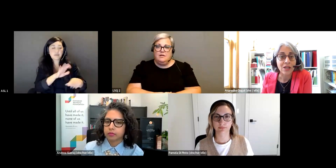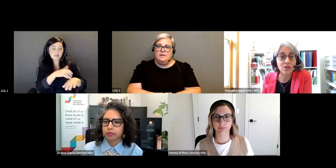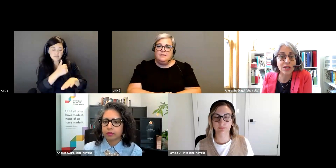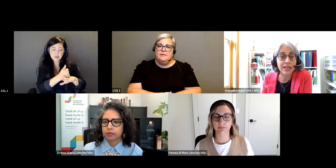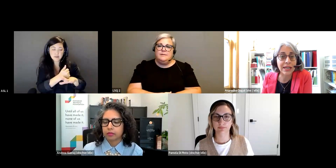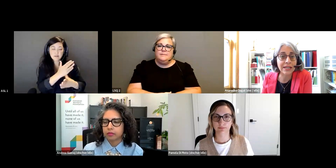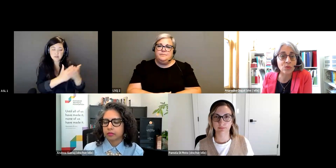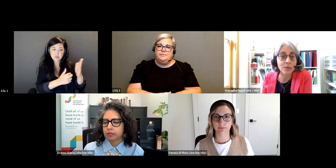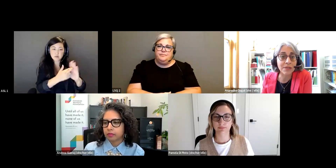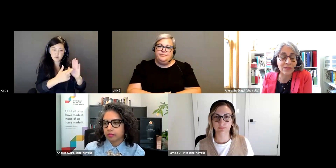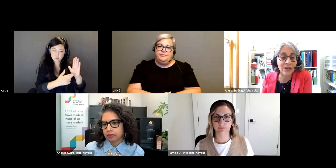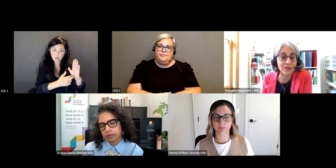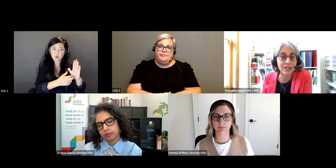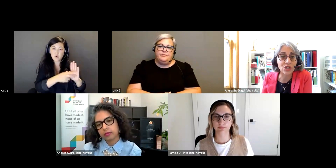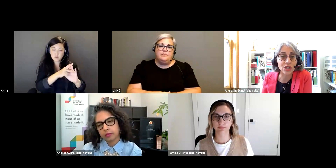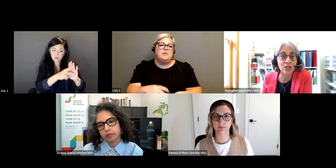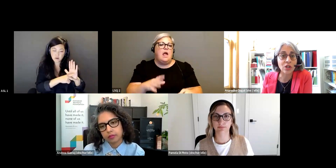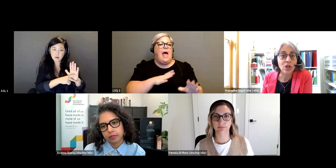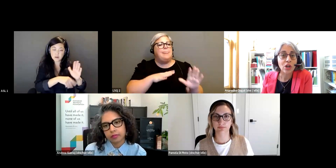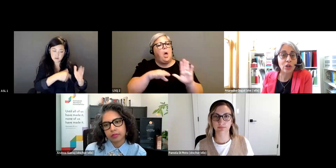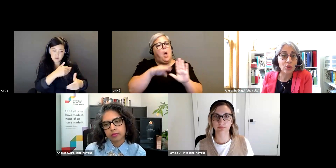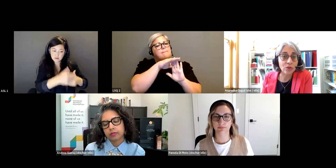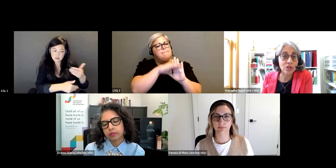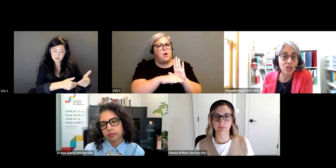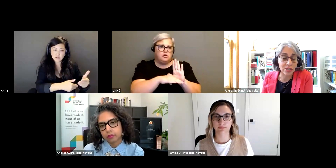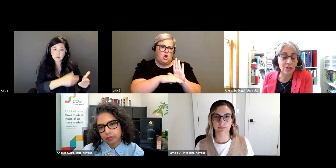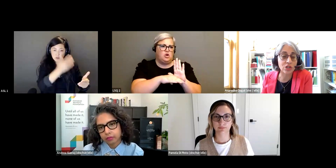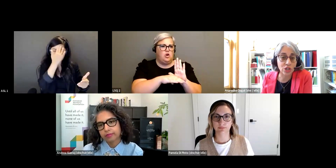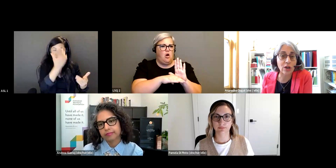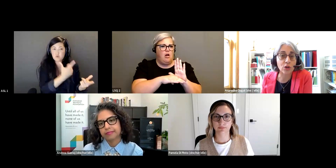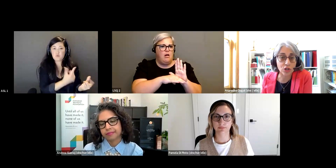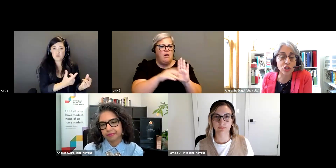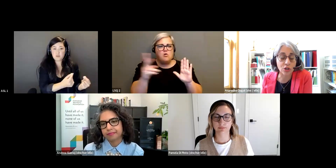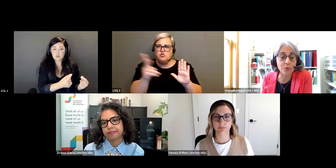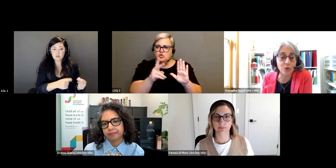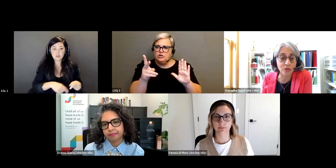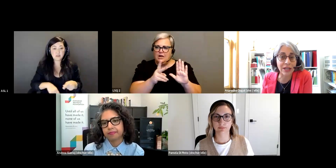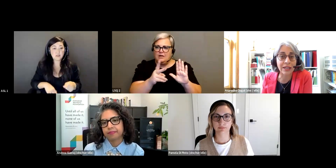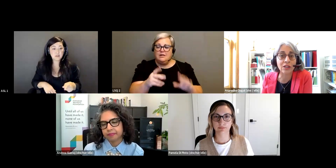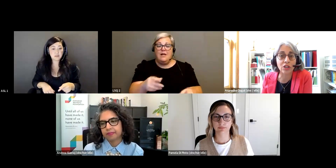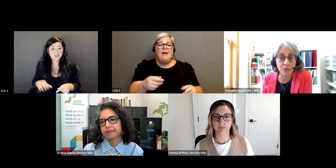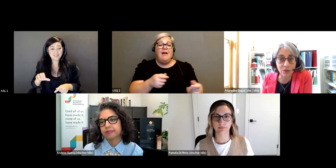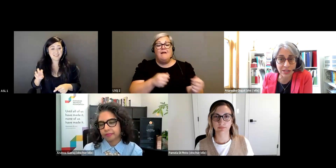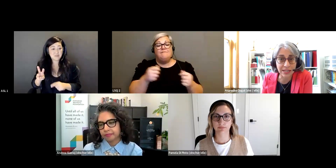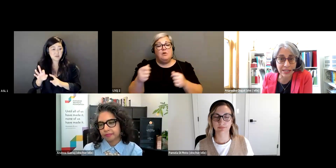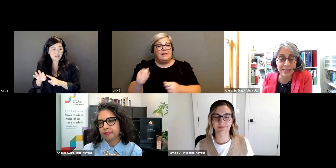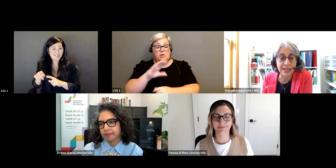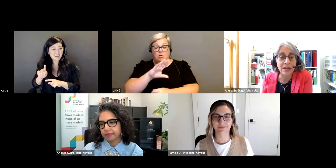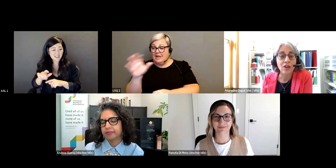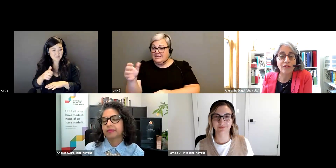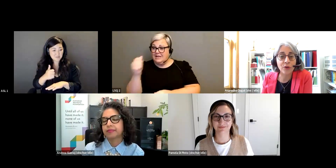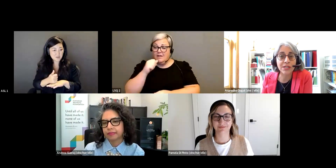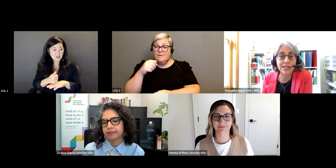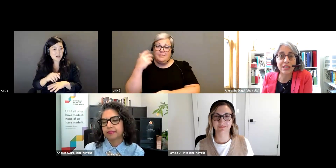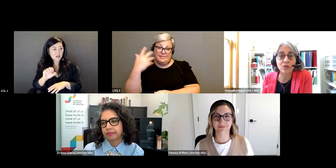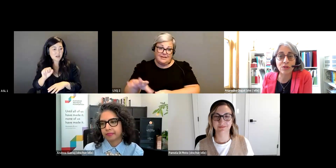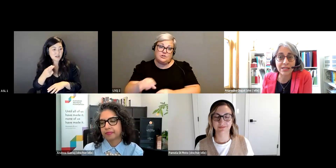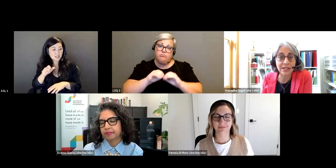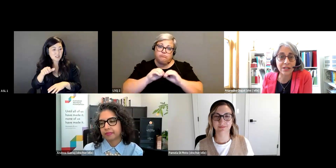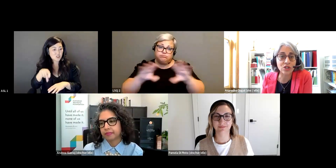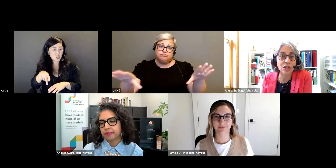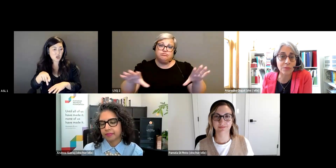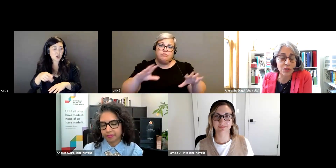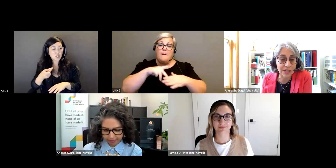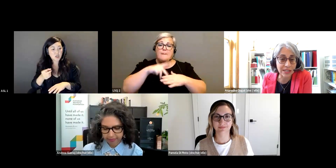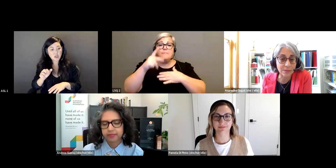soutenue à l'aide de protocoles d'urgence, de lignes directrices. La Fondation canadienne des femmes a lancé un programme